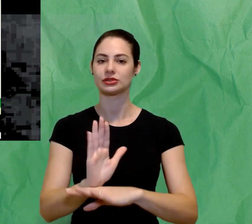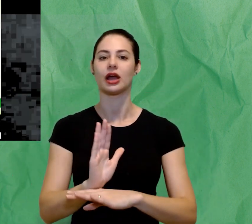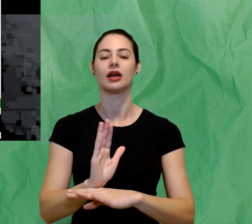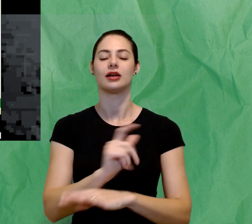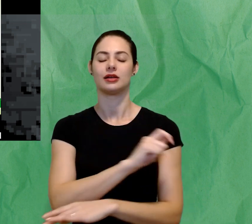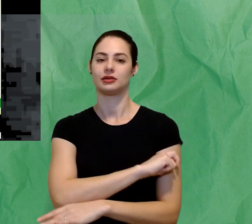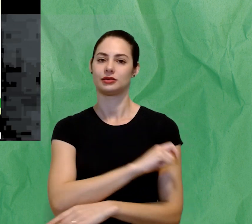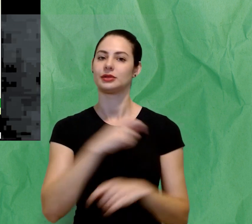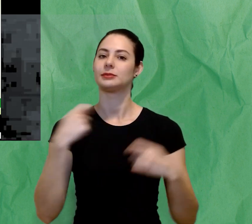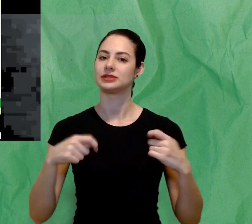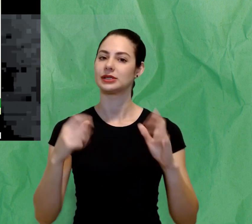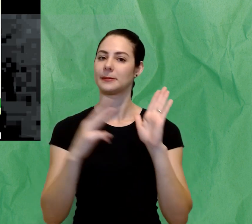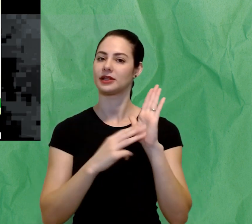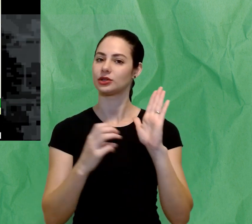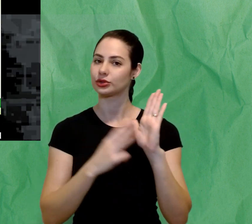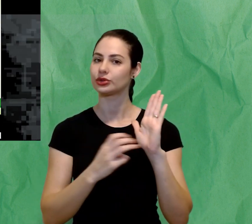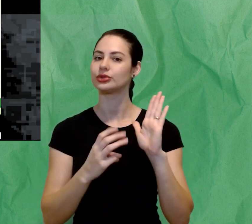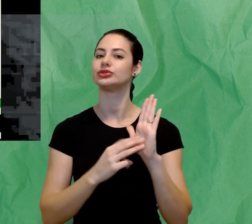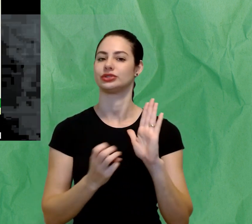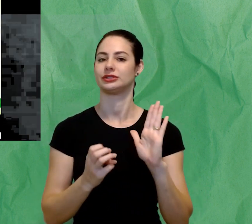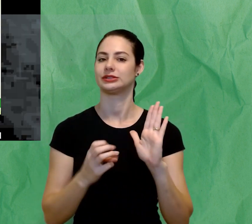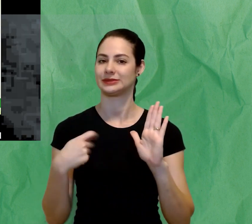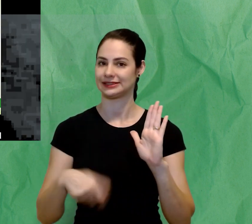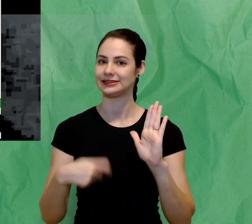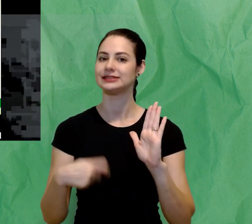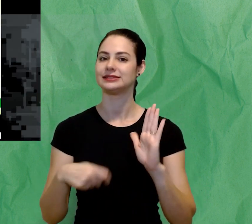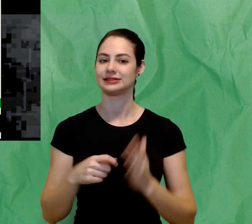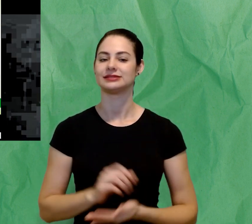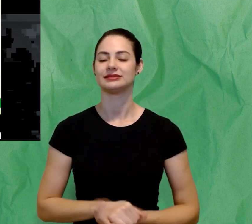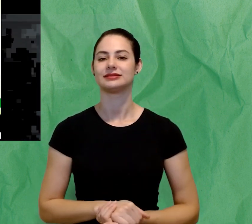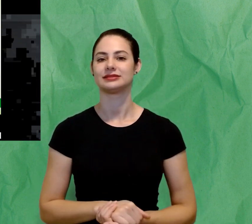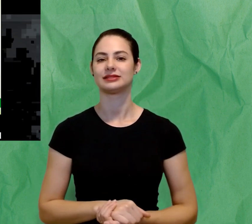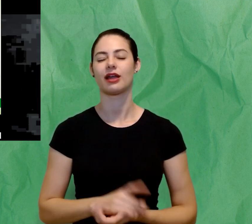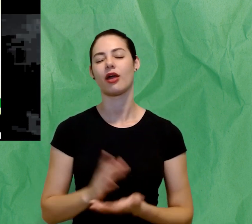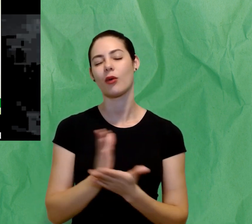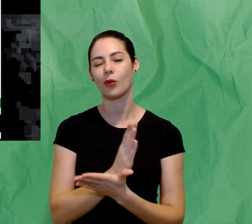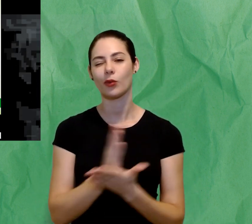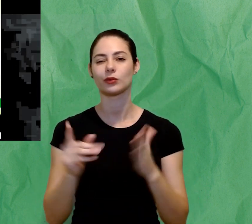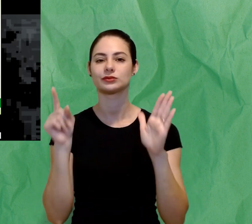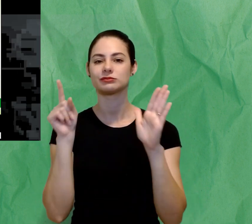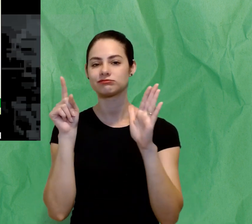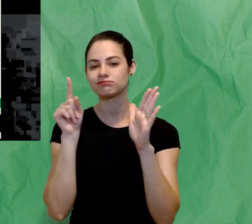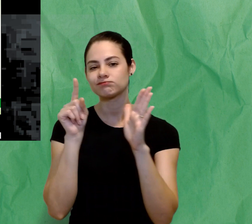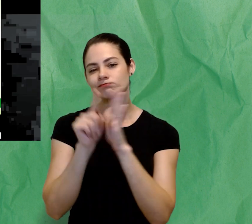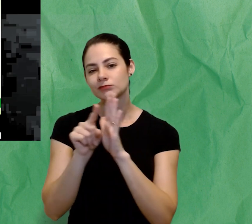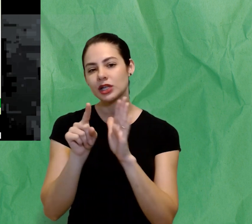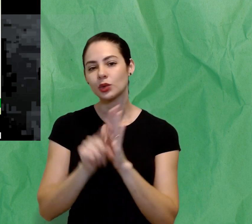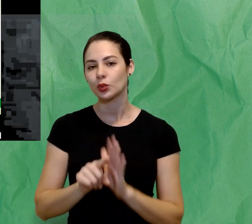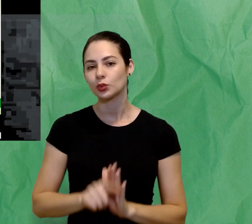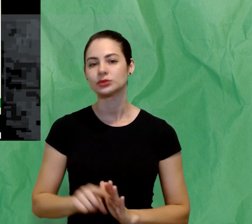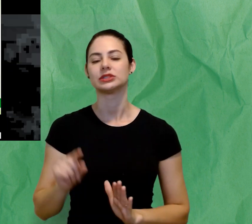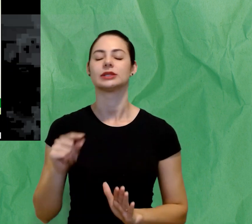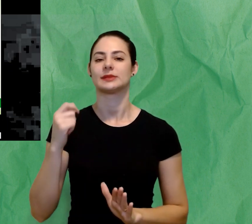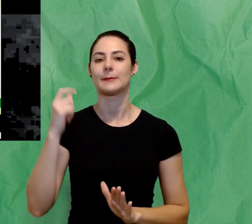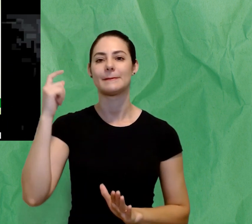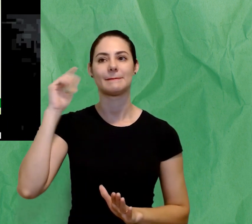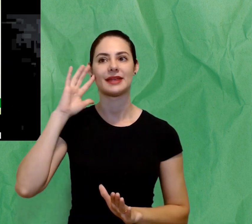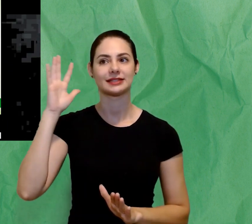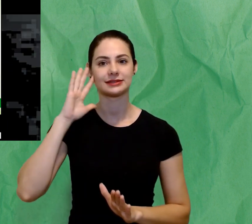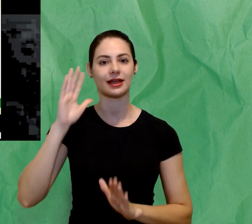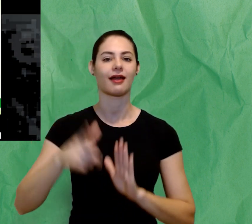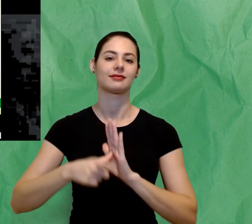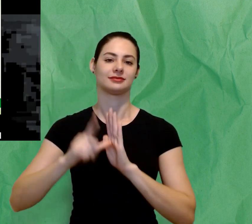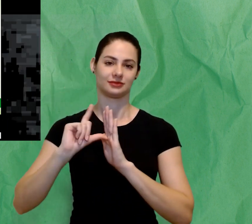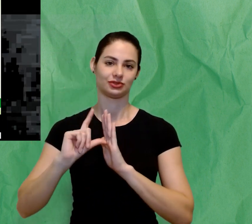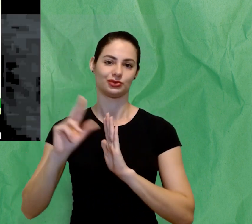ele deve ter uma metodologia por trás. Então, tem aqui algumas questões que nós devemos pensar